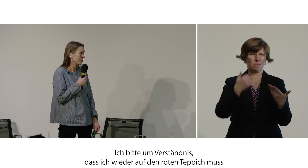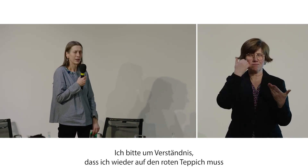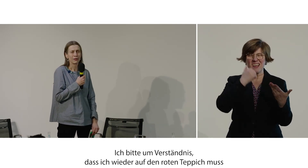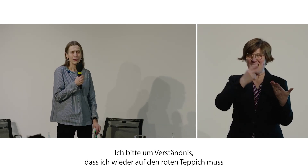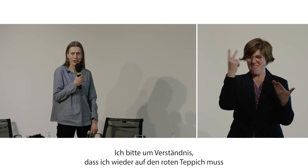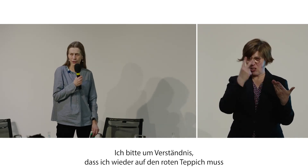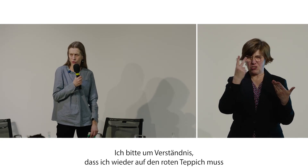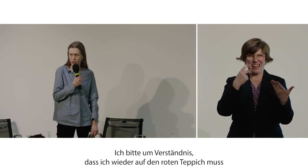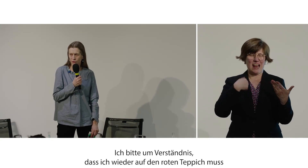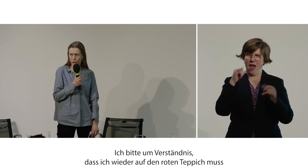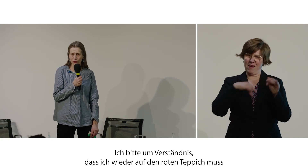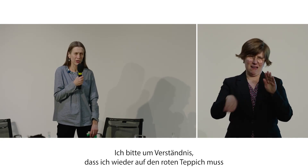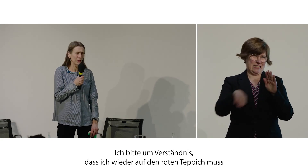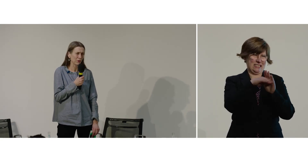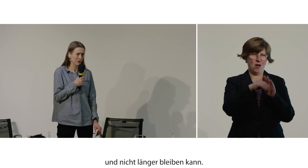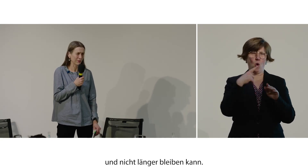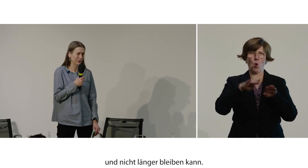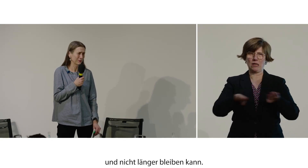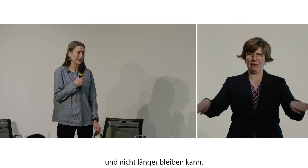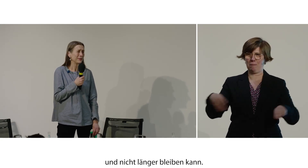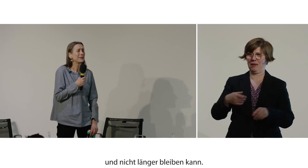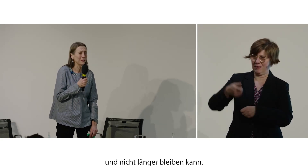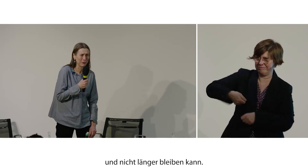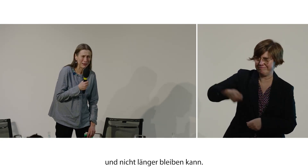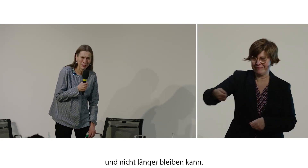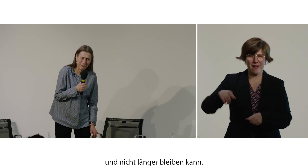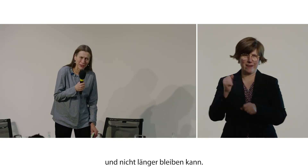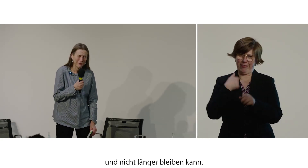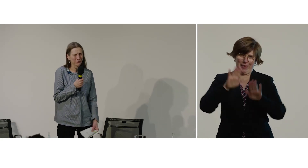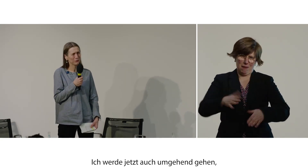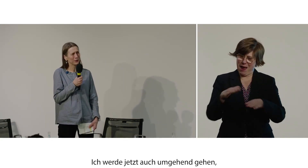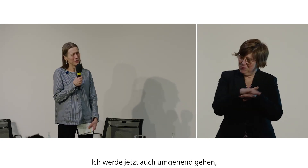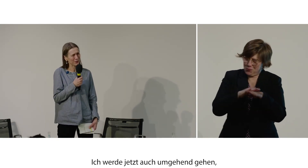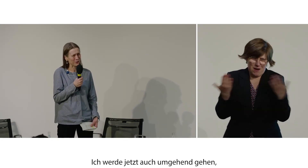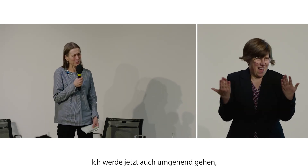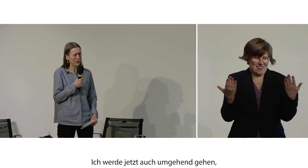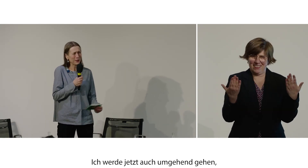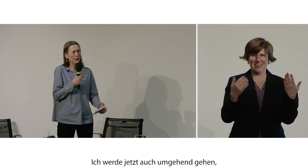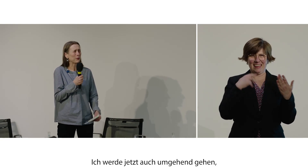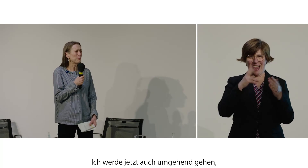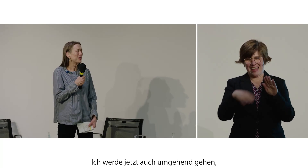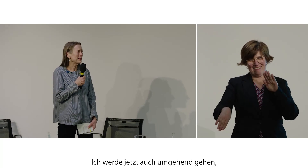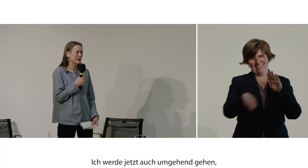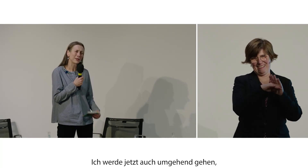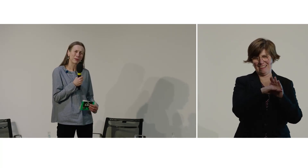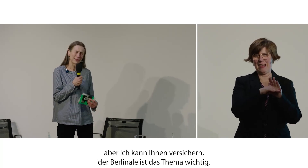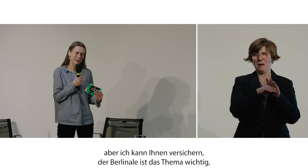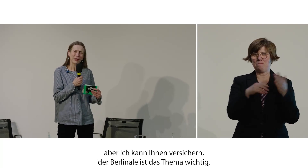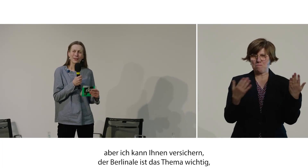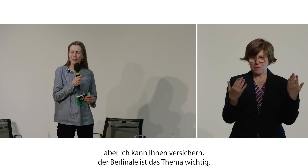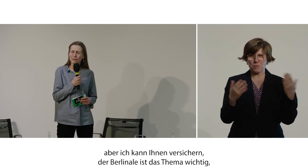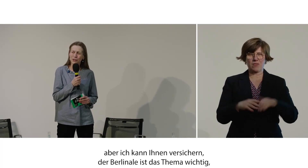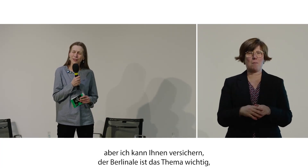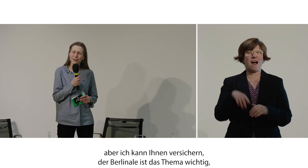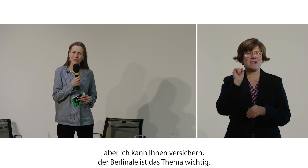Verständnis, dass ich leider schon wieder auf dem roten Teppich muss und nicht länger bei Ihnen bleiben kann. Ich würde jetzt also auch umgehend gehen, aber ich